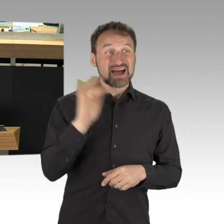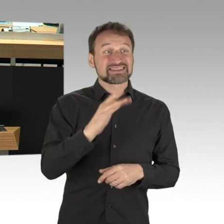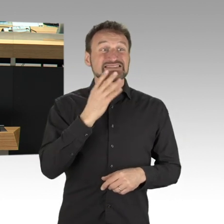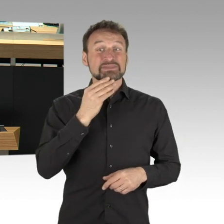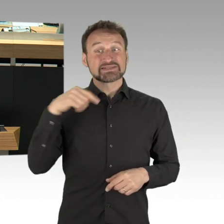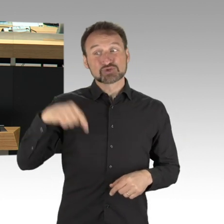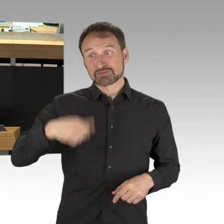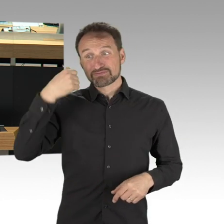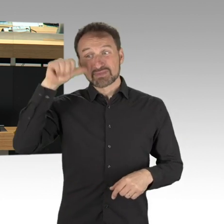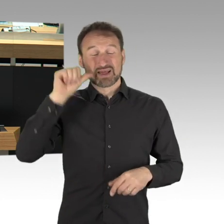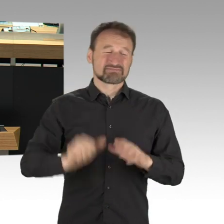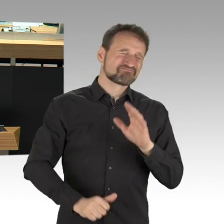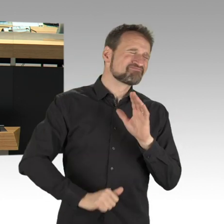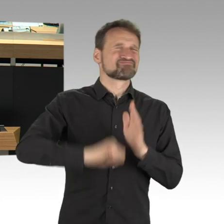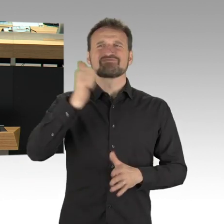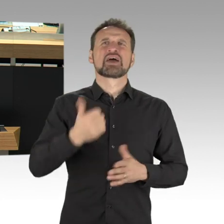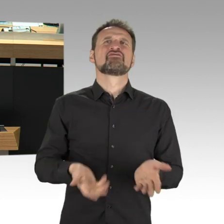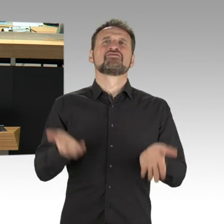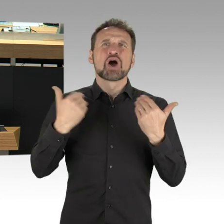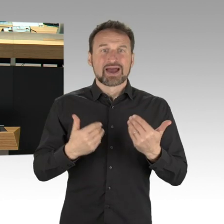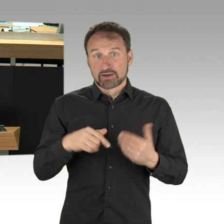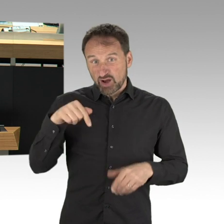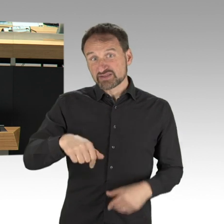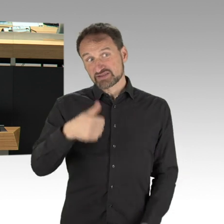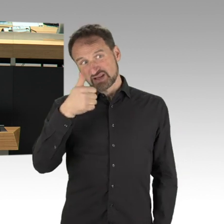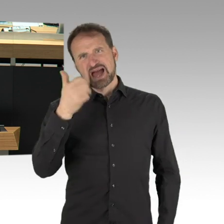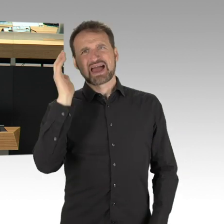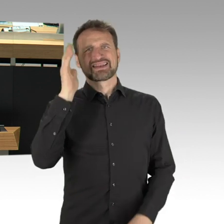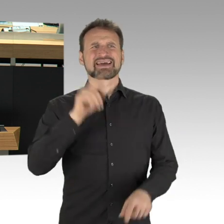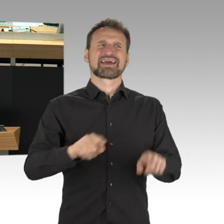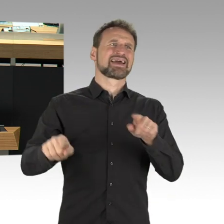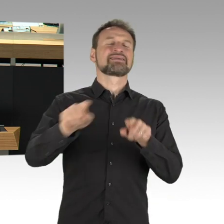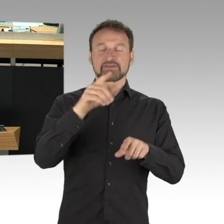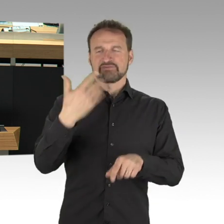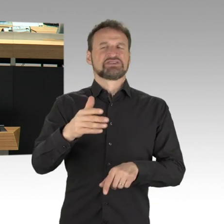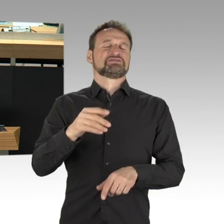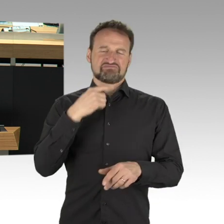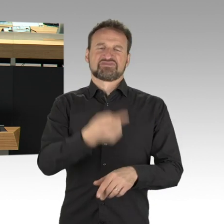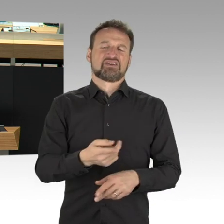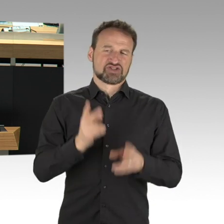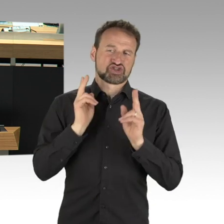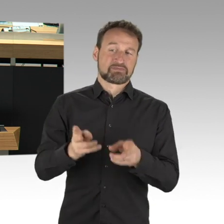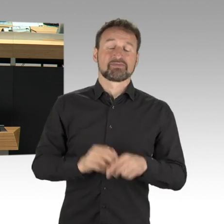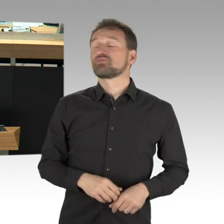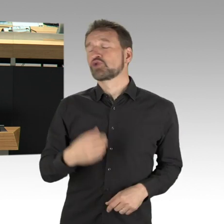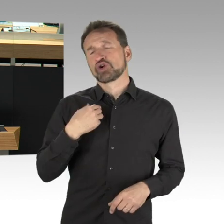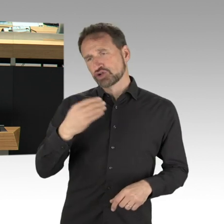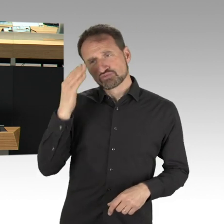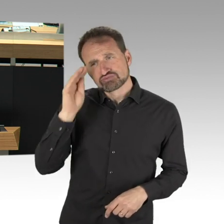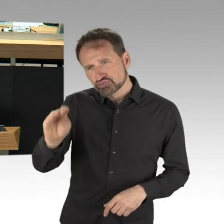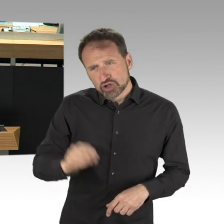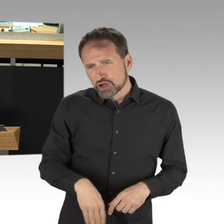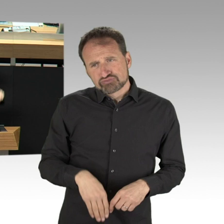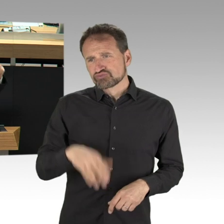herkommt. Und in einer Rede heute wurde es auch angesprochen. Und ich sage Ihnen noch eins, Herr Saleh, Sie können noch so viel